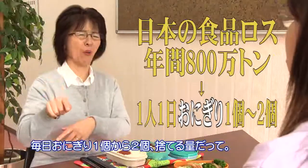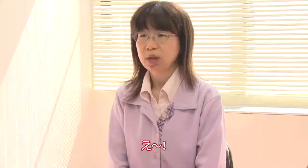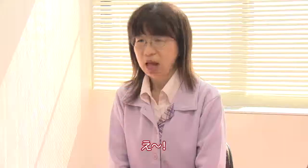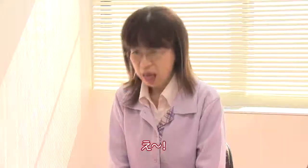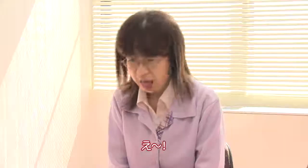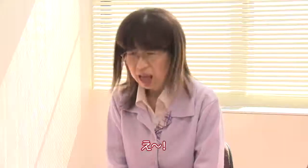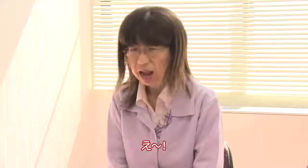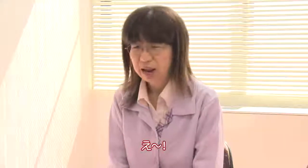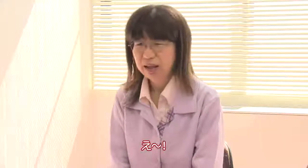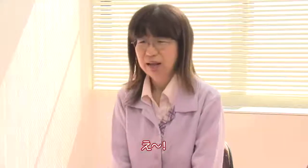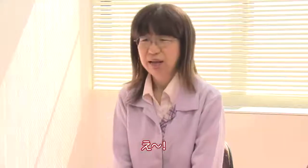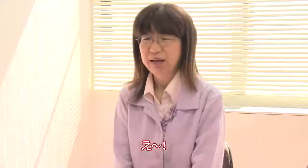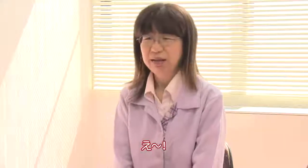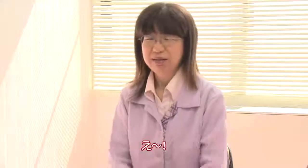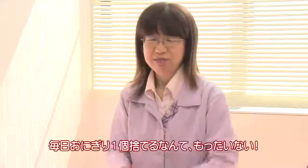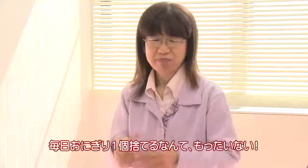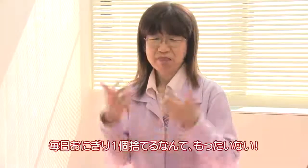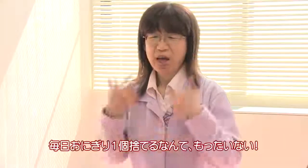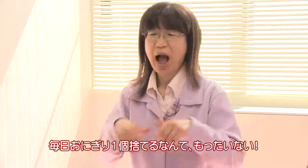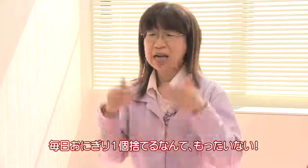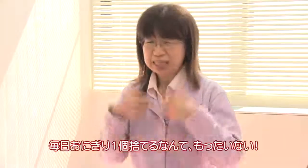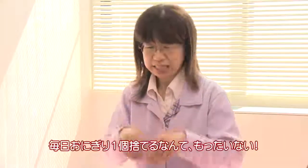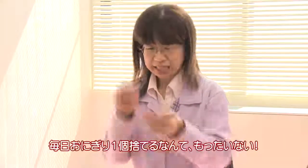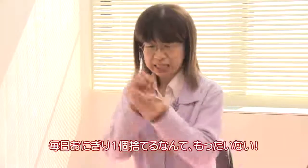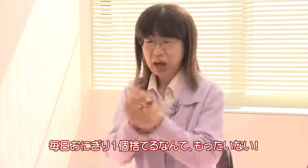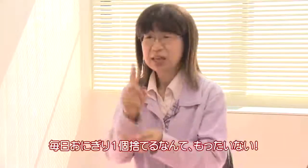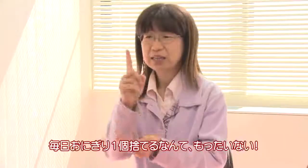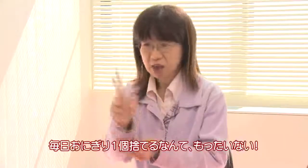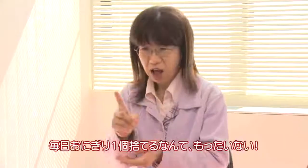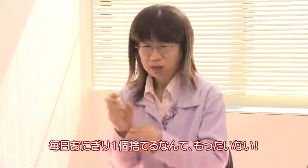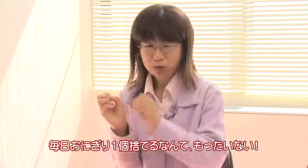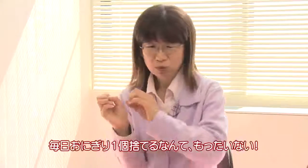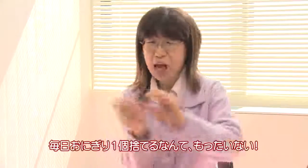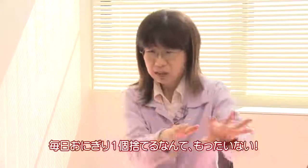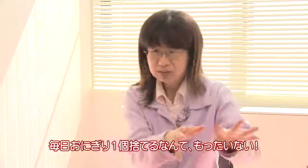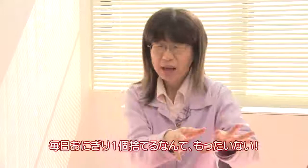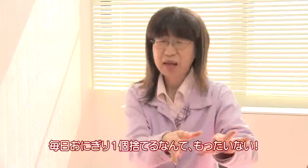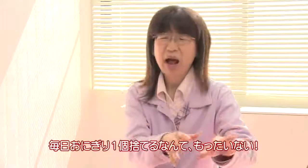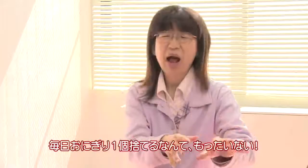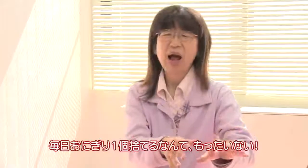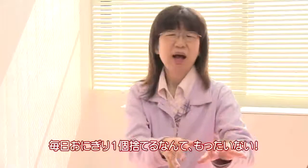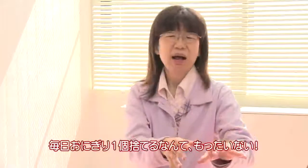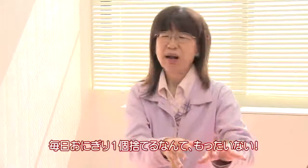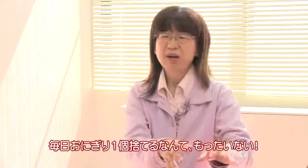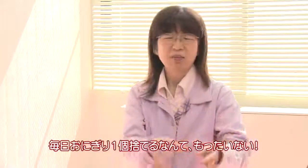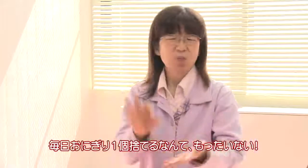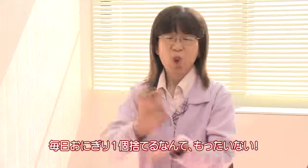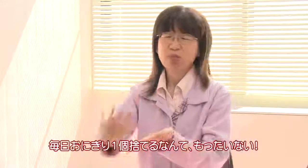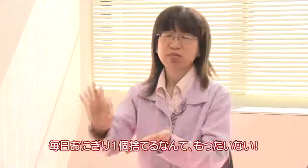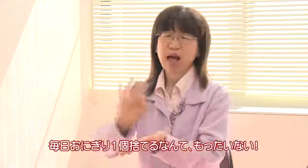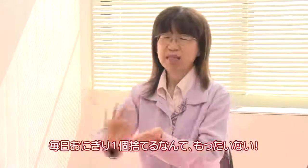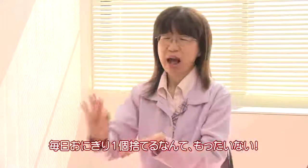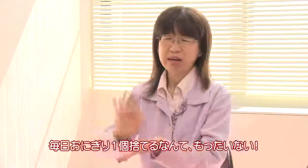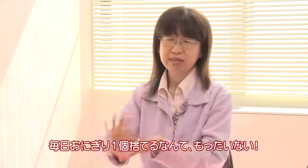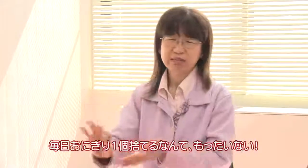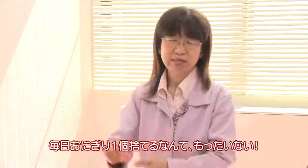ていることになるんだって毎日1個おにぎりを捨てるなんてもったい